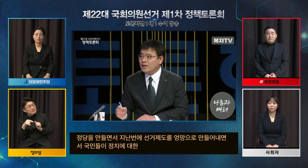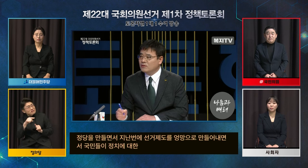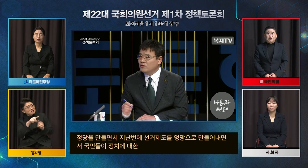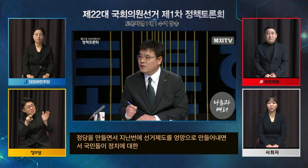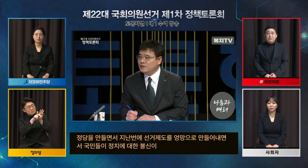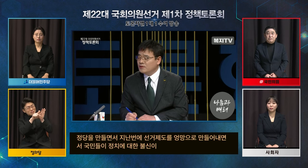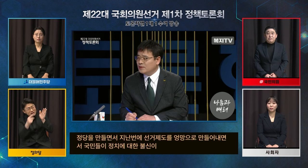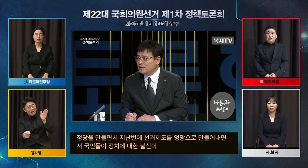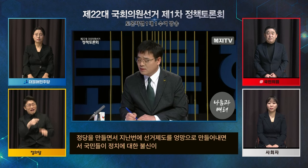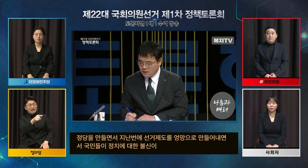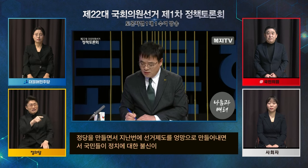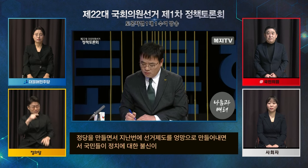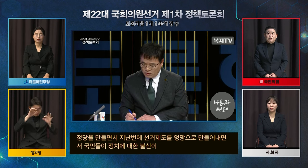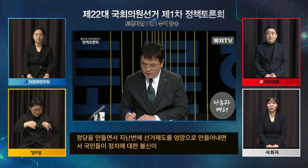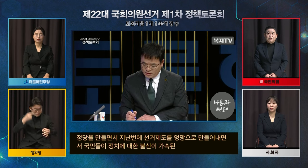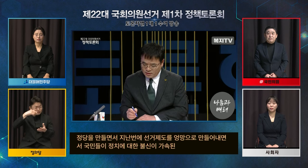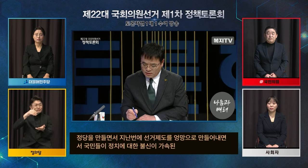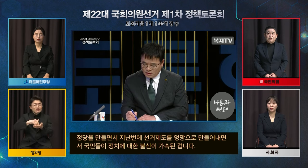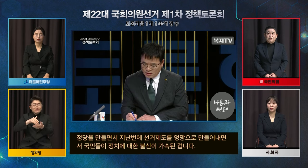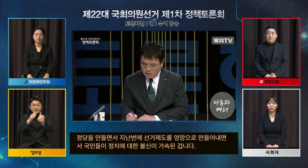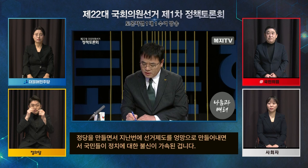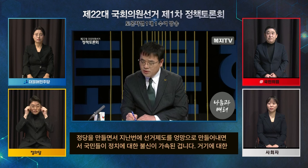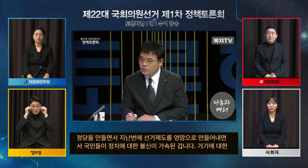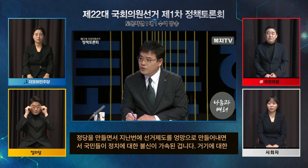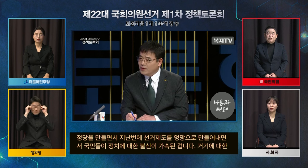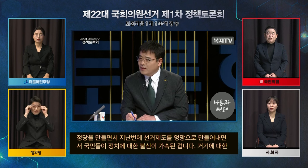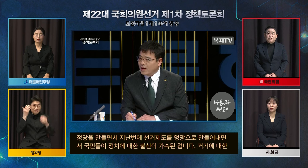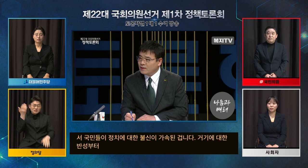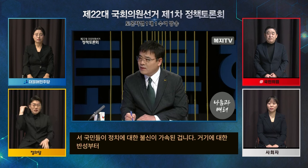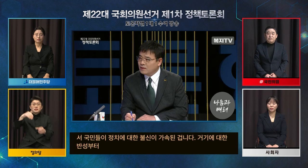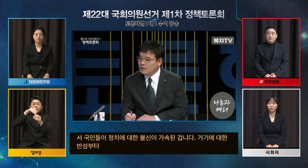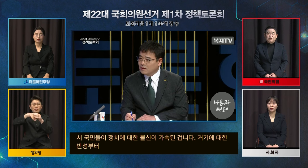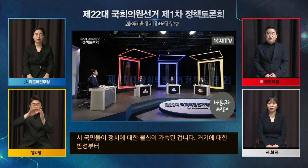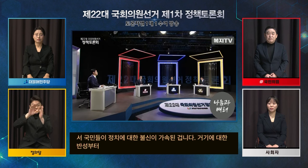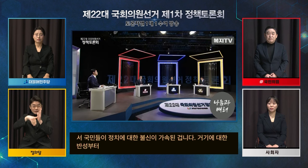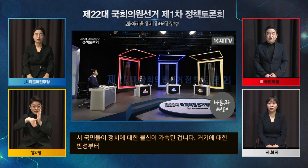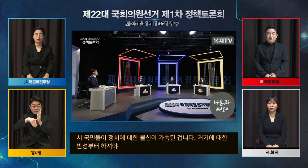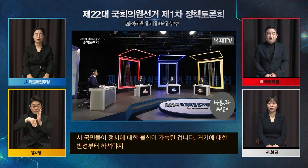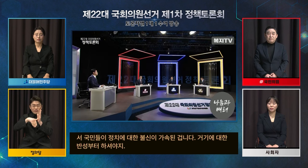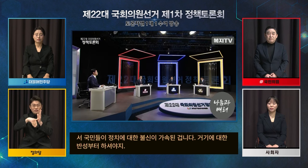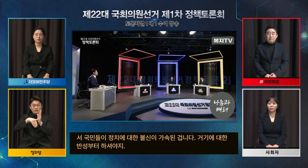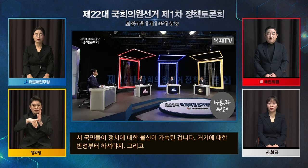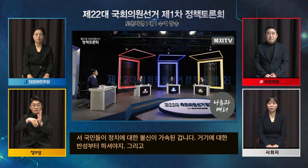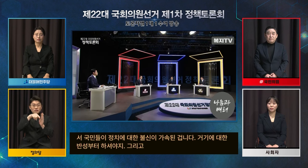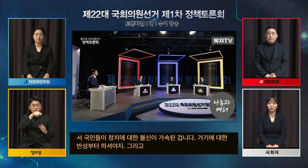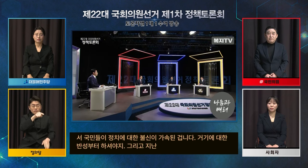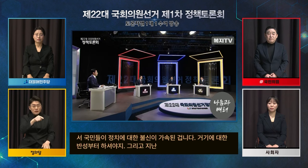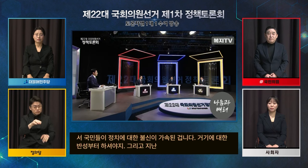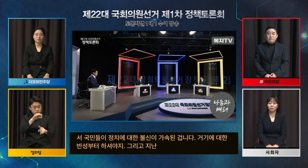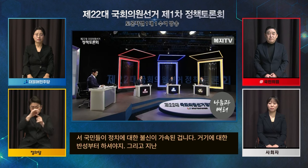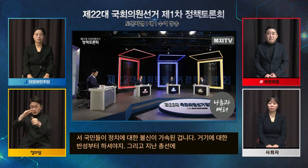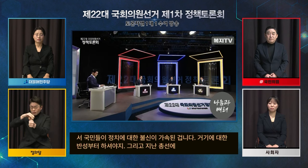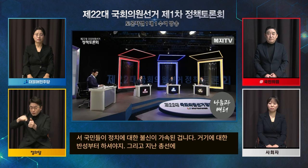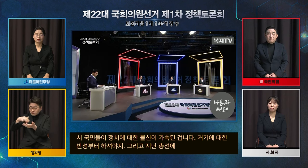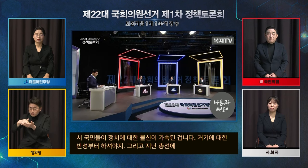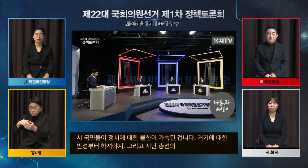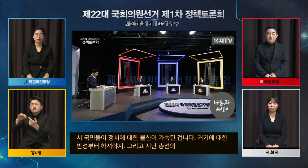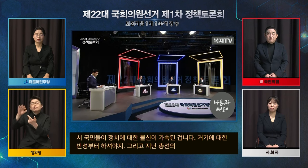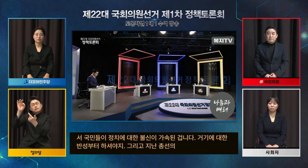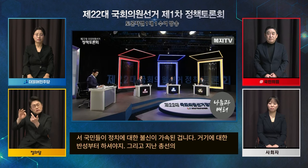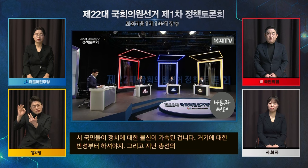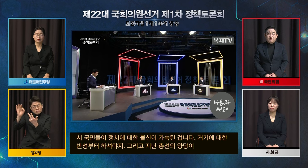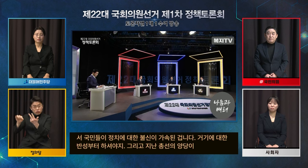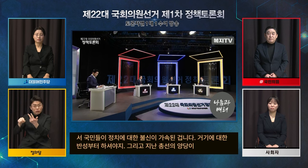거기다 반성부터 하셔야지. 또 하나는 지난 총선에 양당이 비례정당의 득표는 67%밖에 안 됩니다.